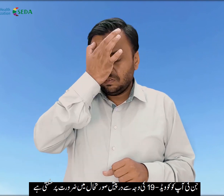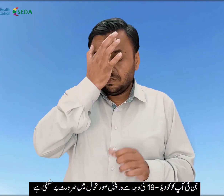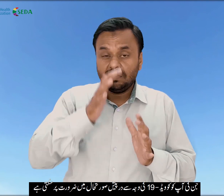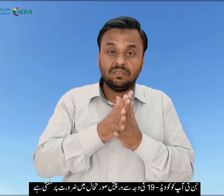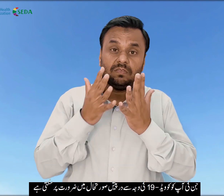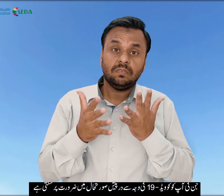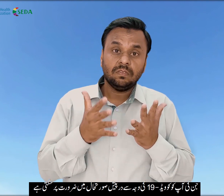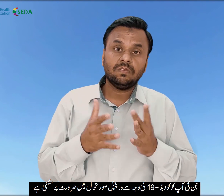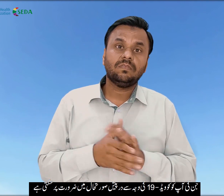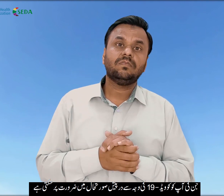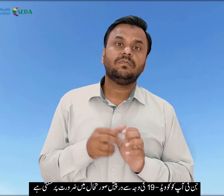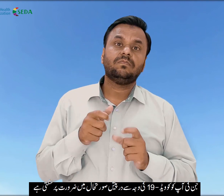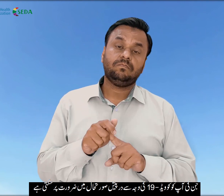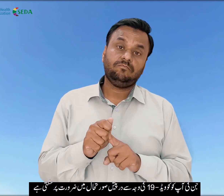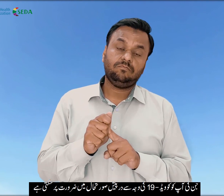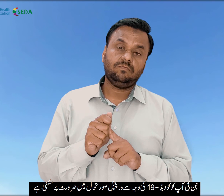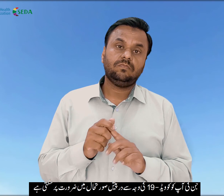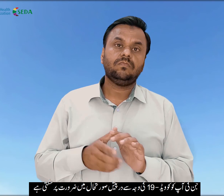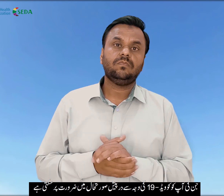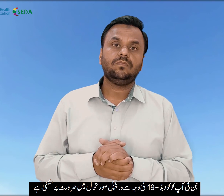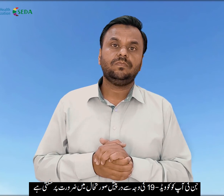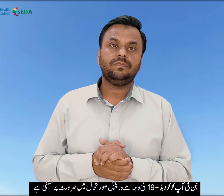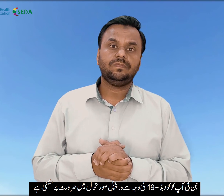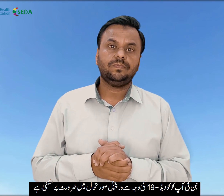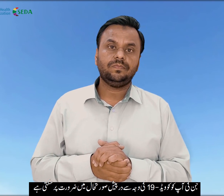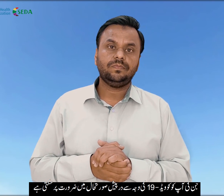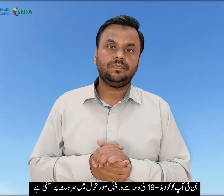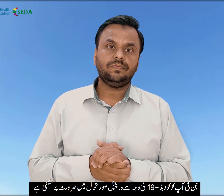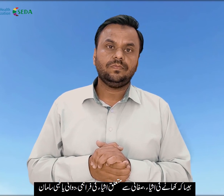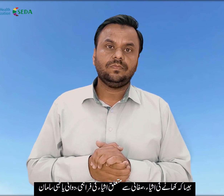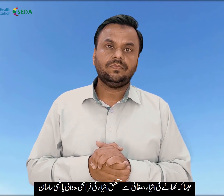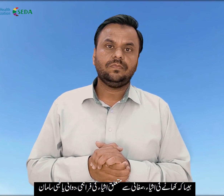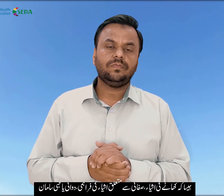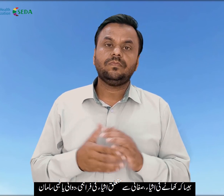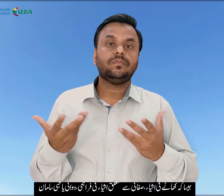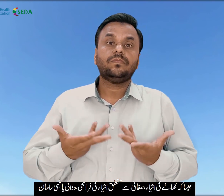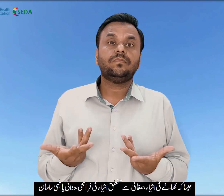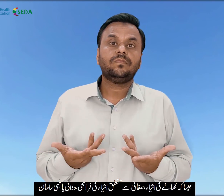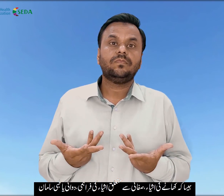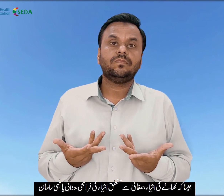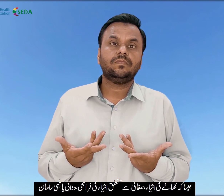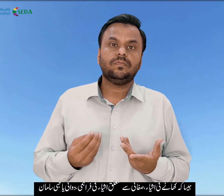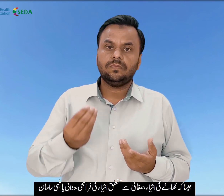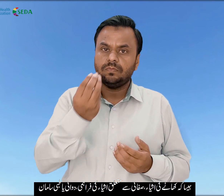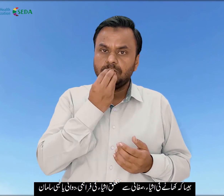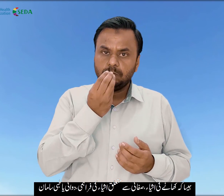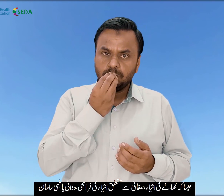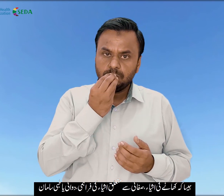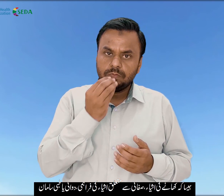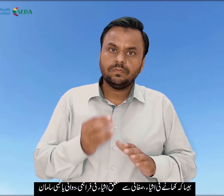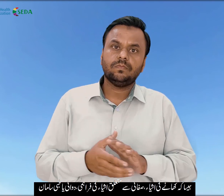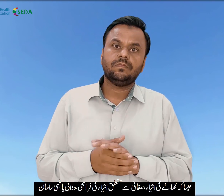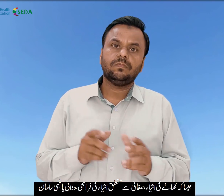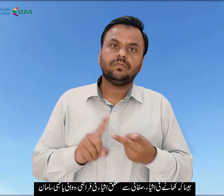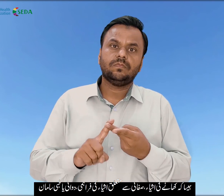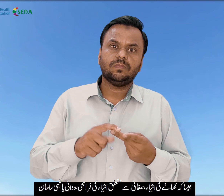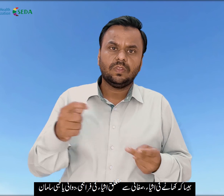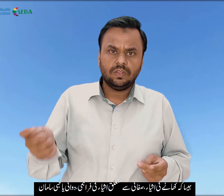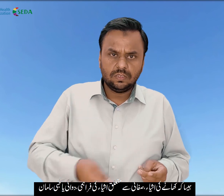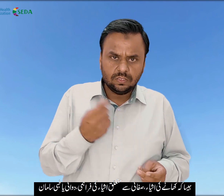میں ضرورت پڑ سکتی ہے، جیسا کہ کھانے کی اشیاء، صفائی سے متعلق اشیاء